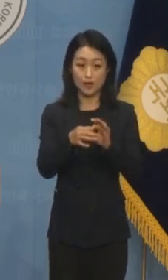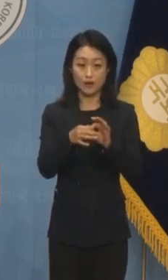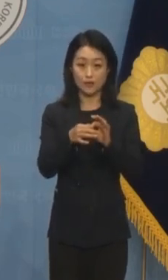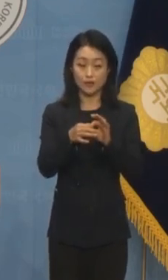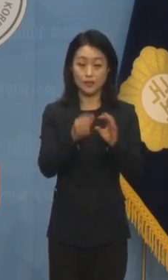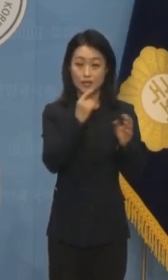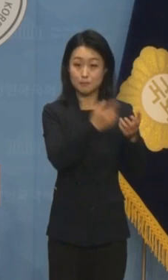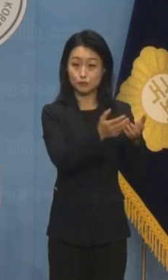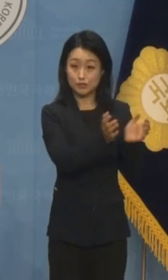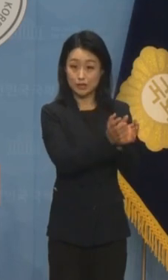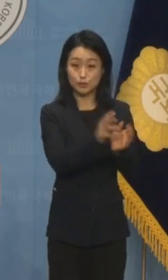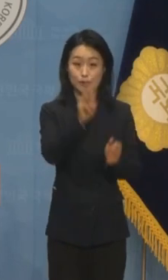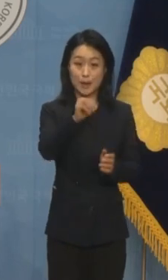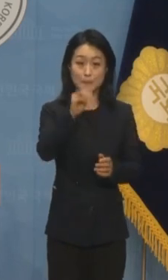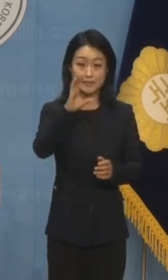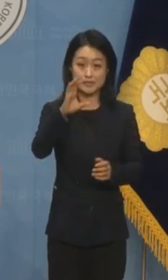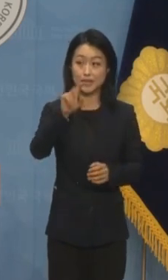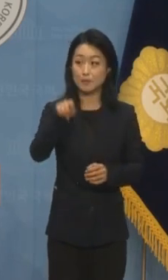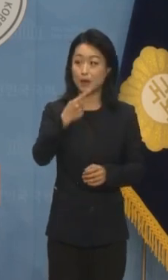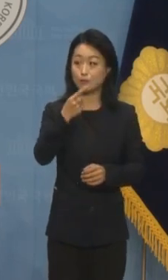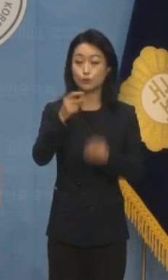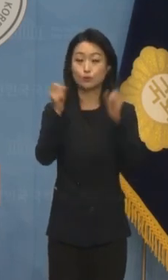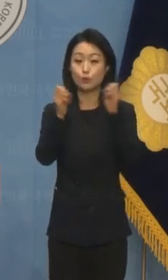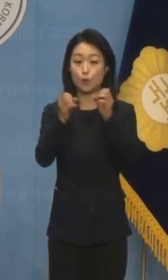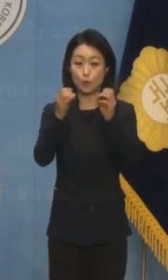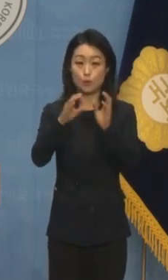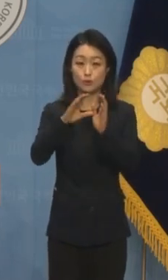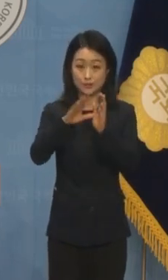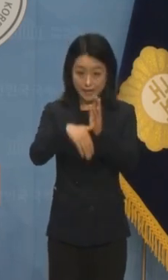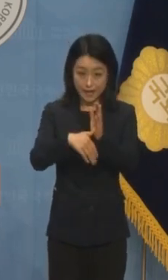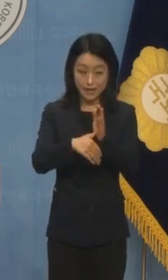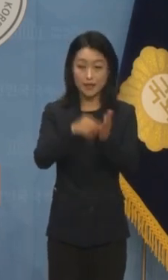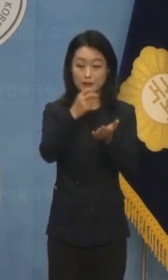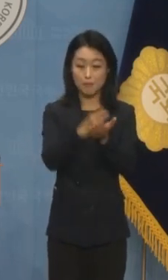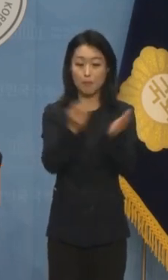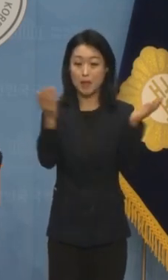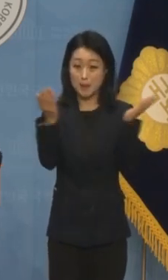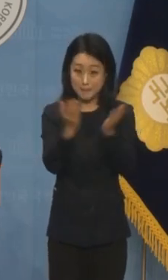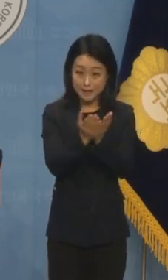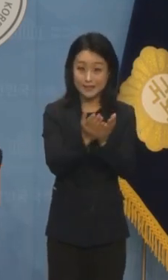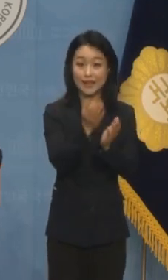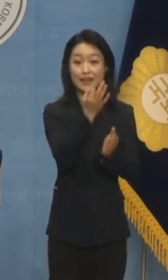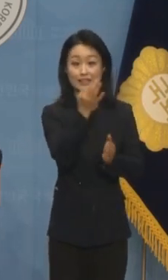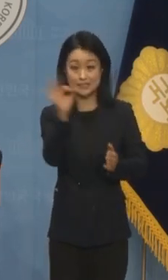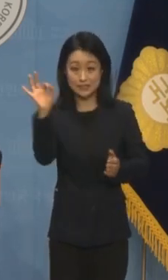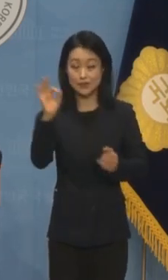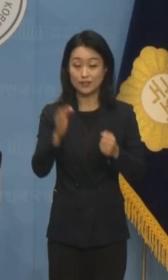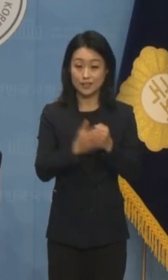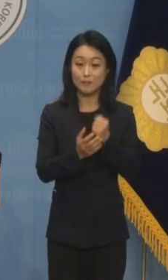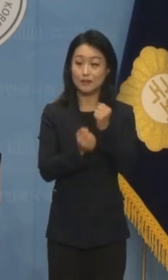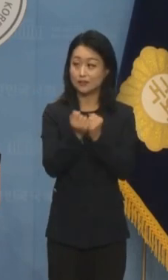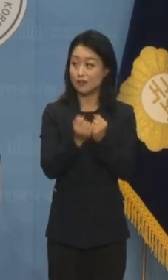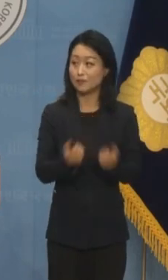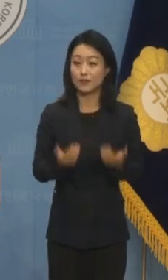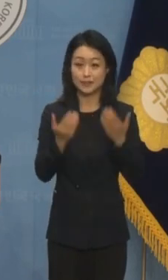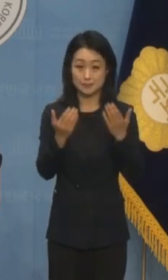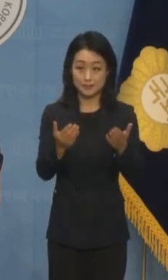의원도 MBC 백분 토론에서 그 합법성을 인정한 바가 있다는 점에서 말씀드리고자